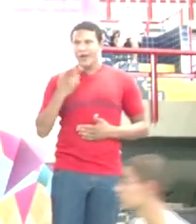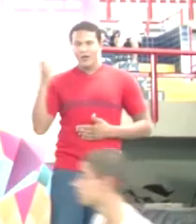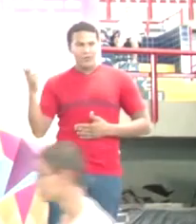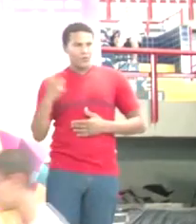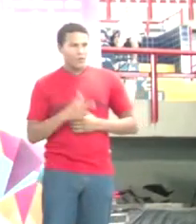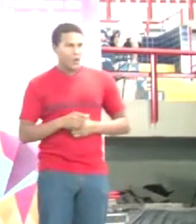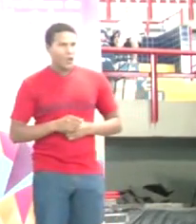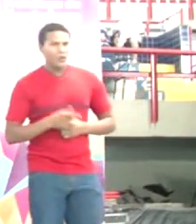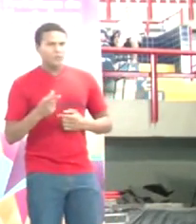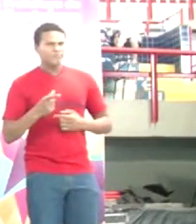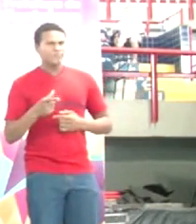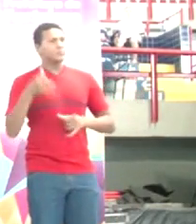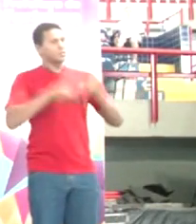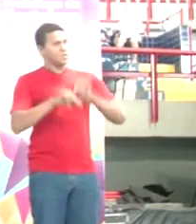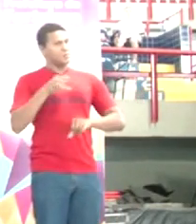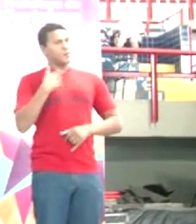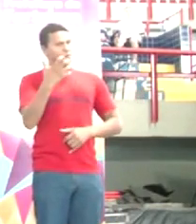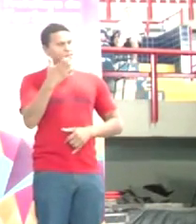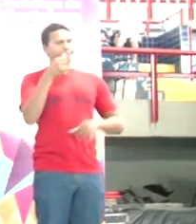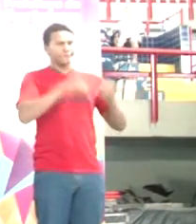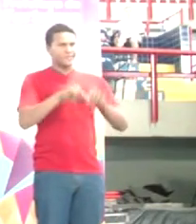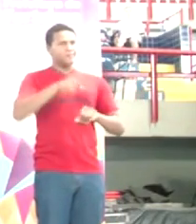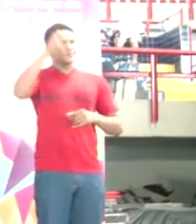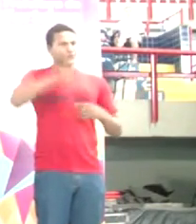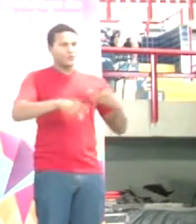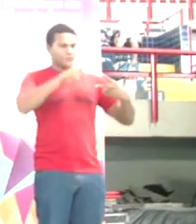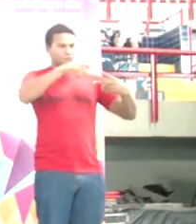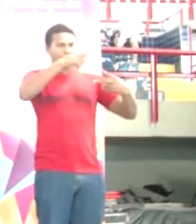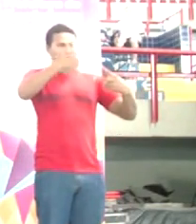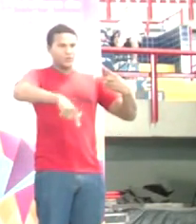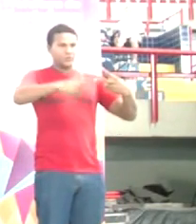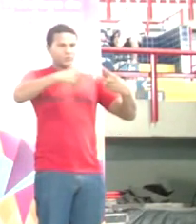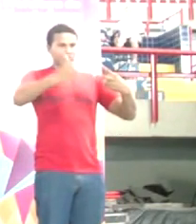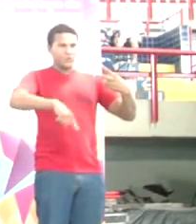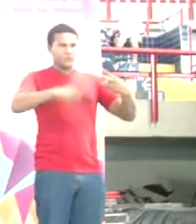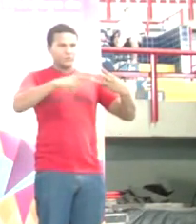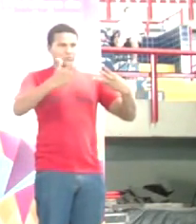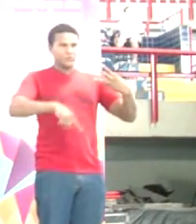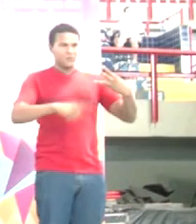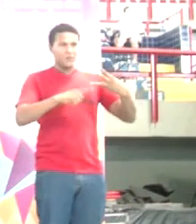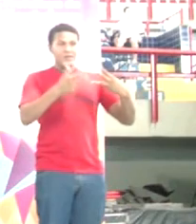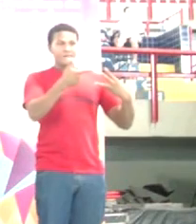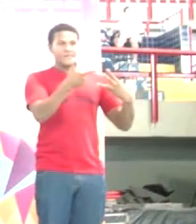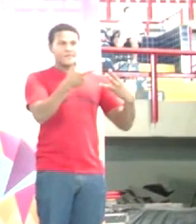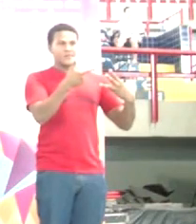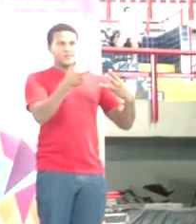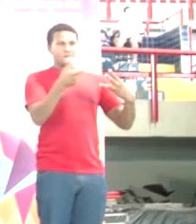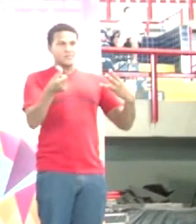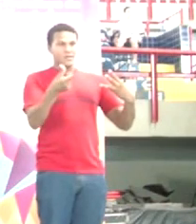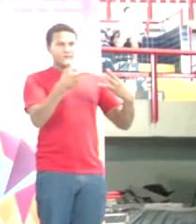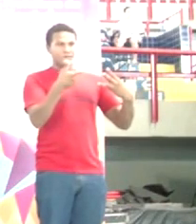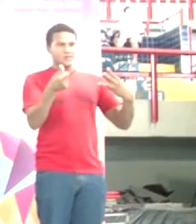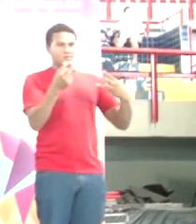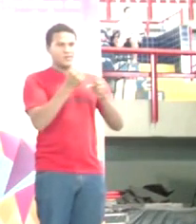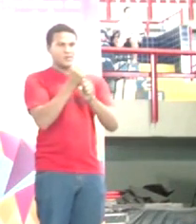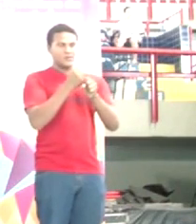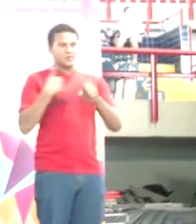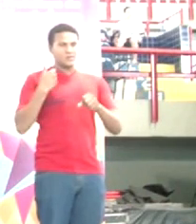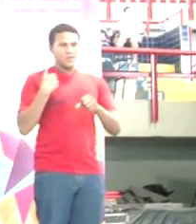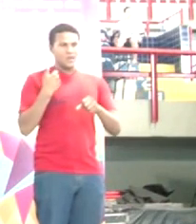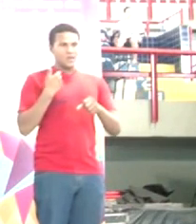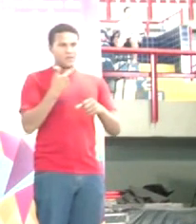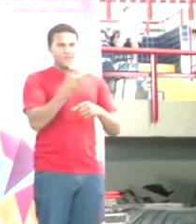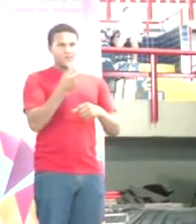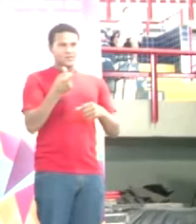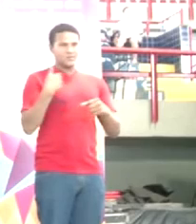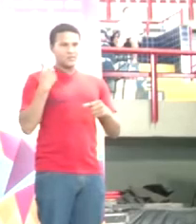tá? Então, com 26 anos, eu tinha 3 formações, né? Farmacêutico, biólogo e químico. E hoje eu sou um